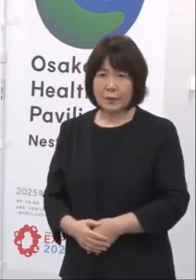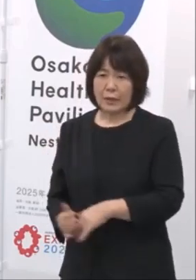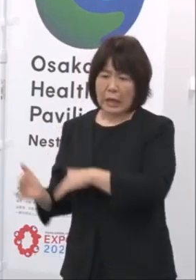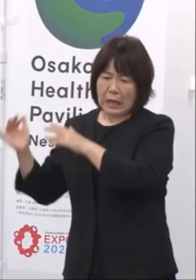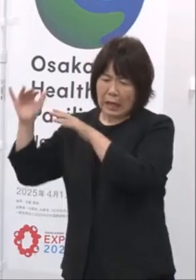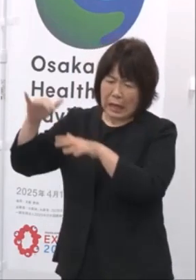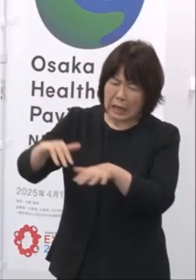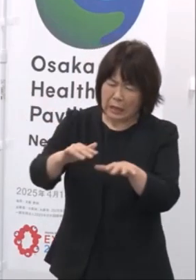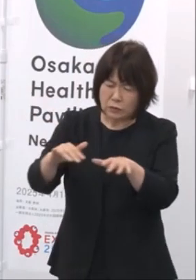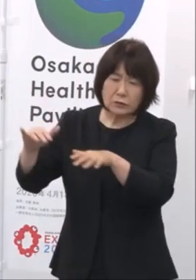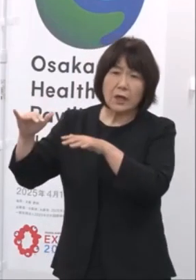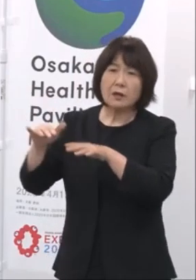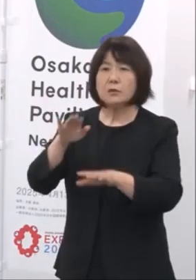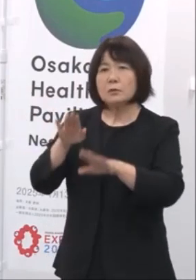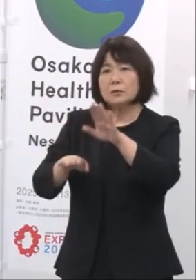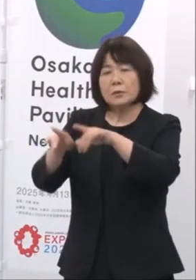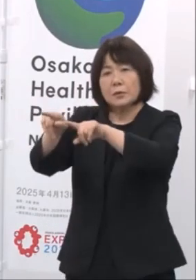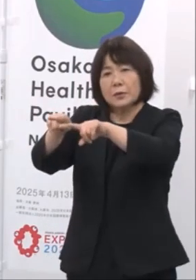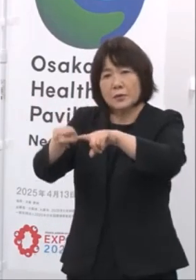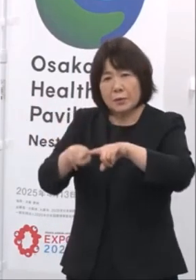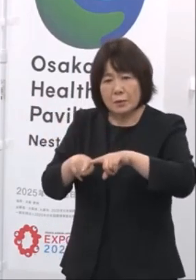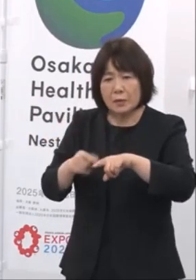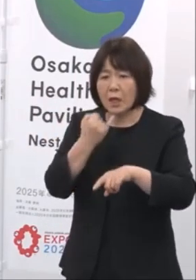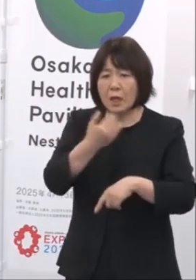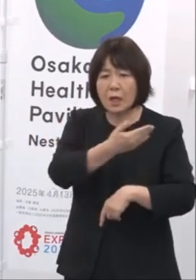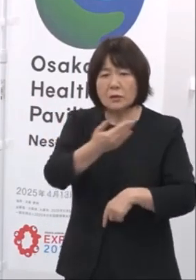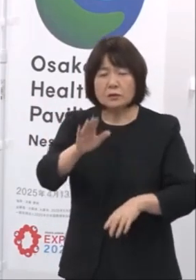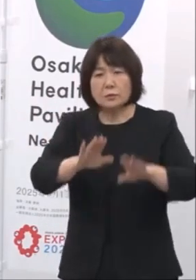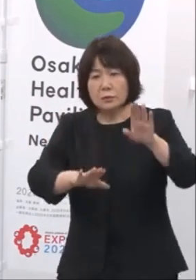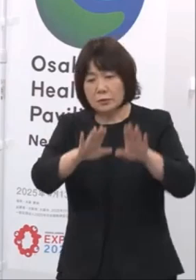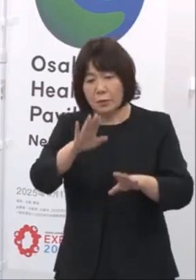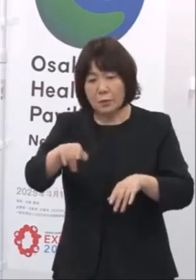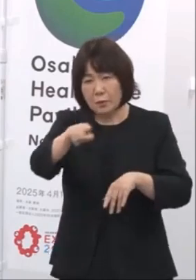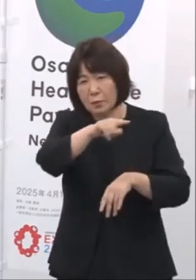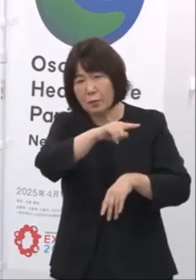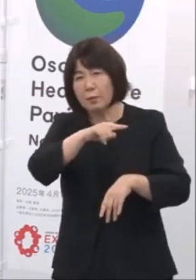況によってなかなか海の状況って